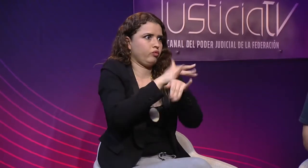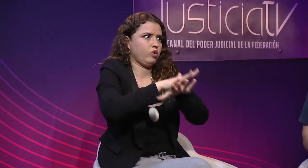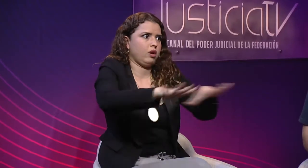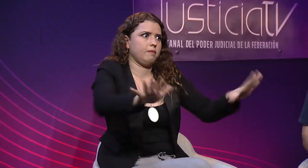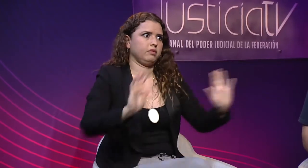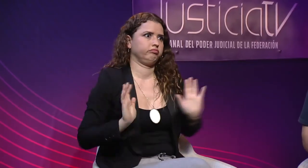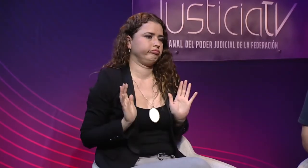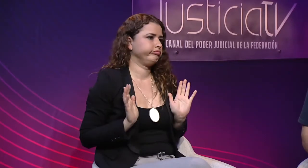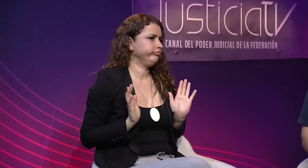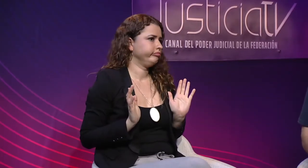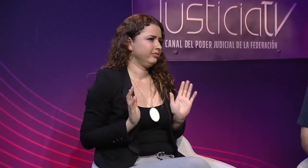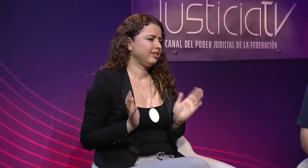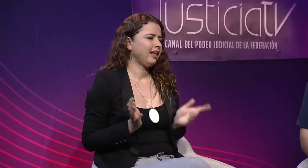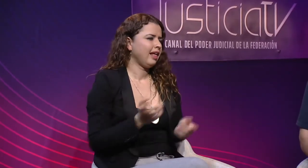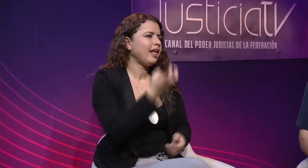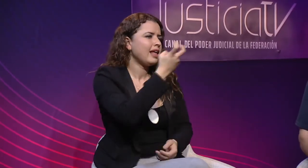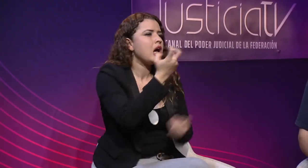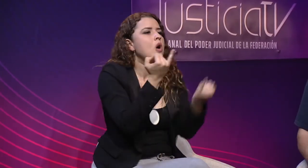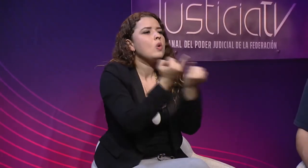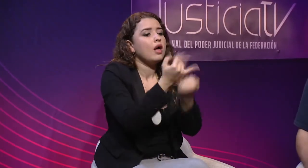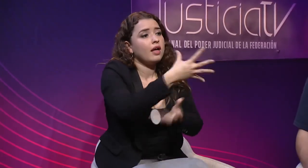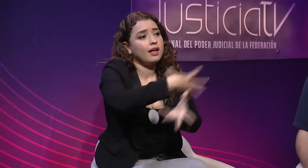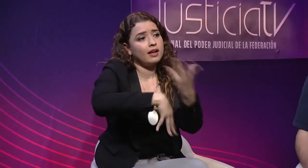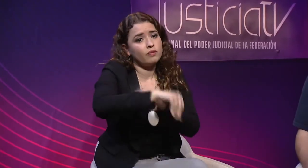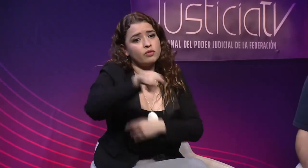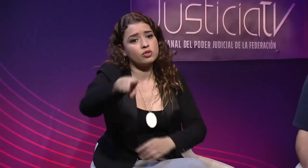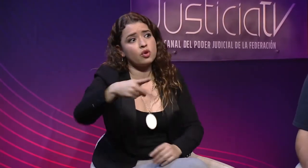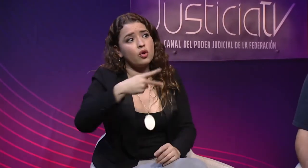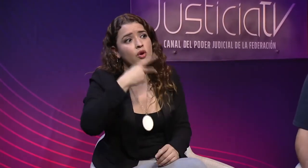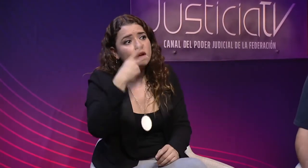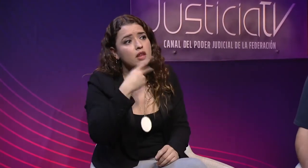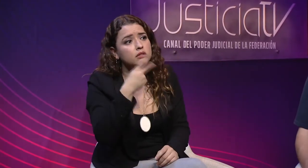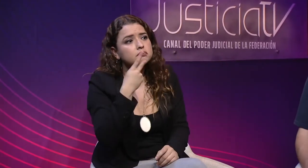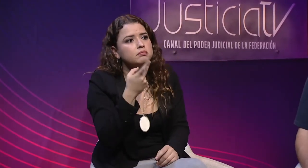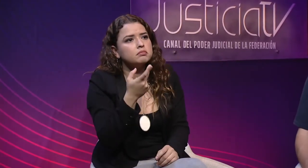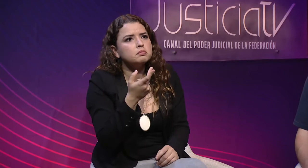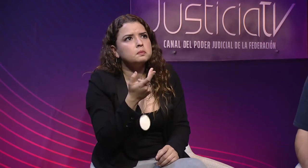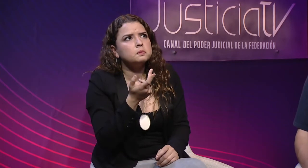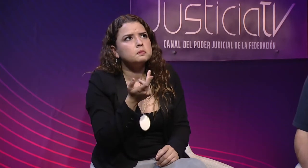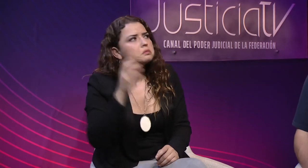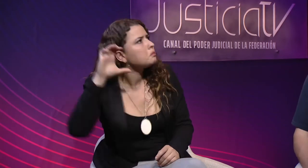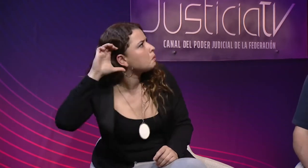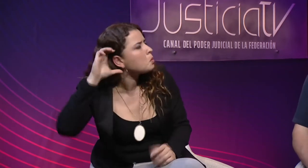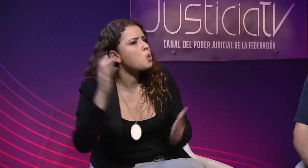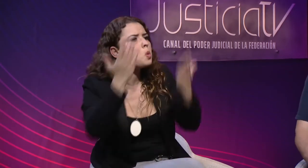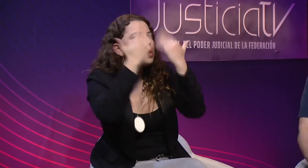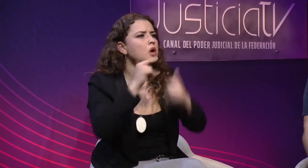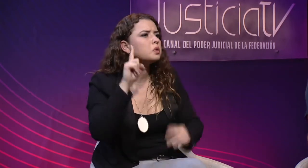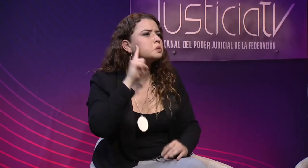doctor, cuando hay muchísima información, pues la mejor vía para comunicarme es usando un intérprete,